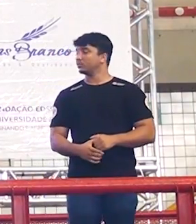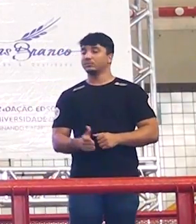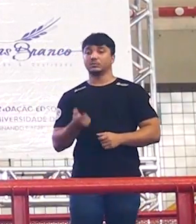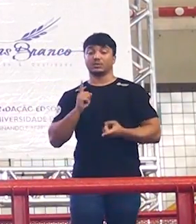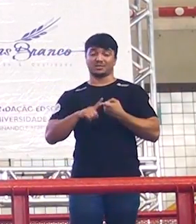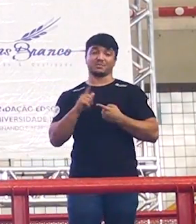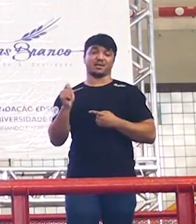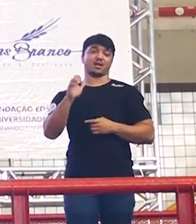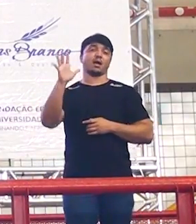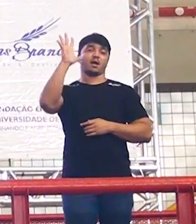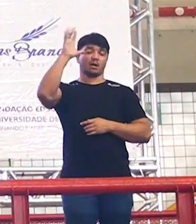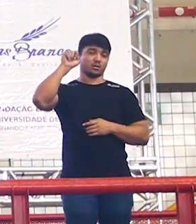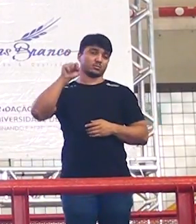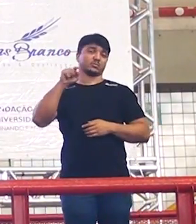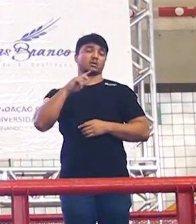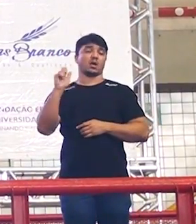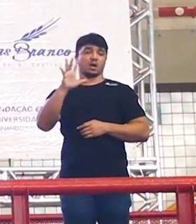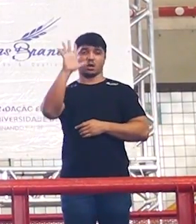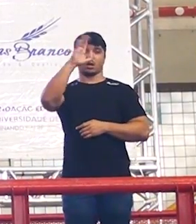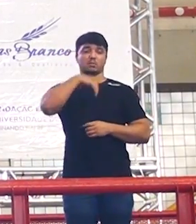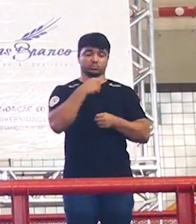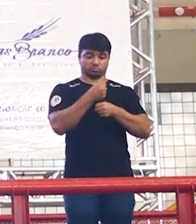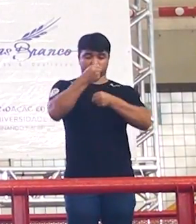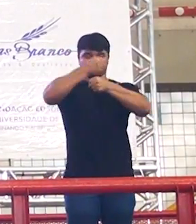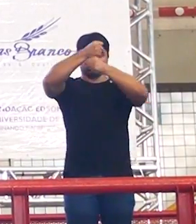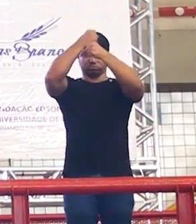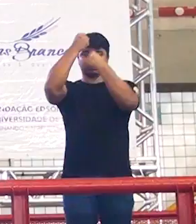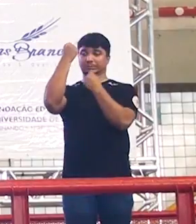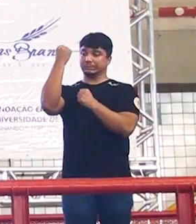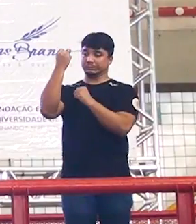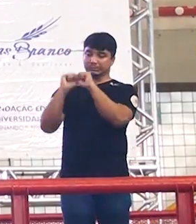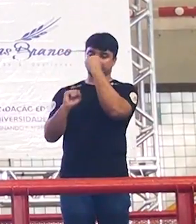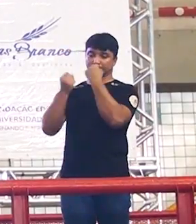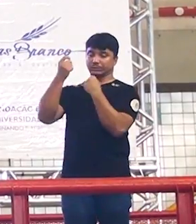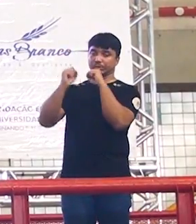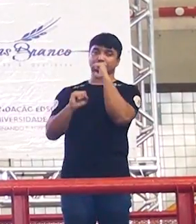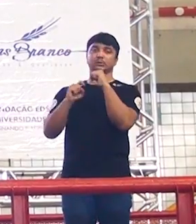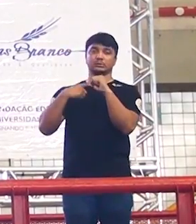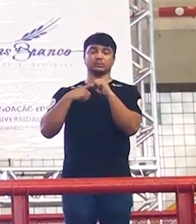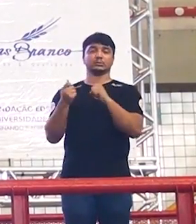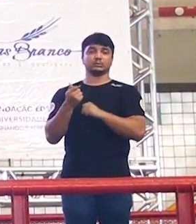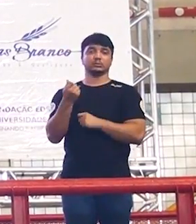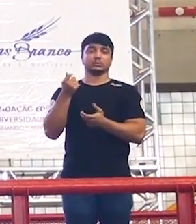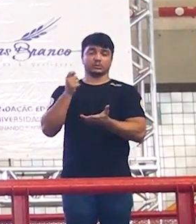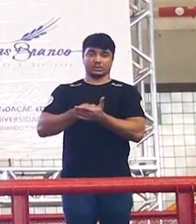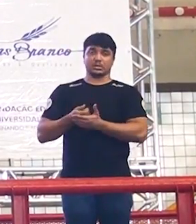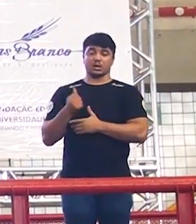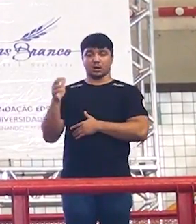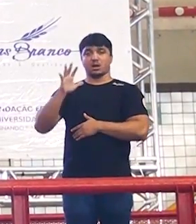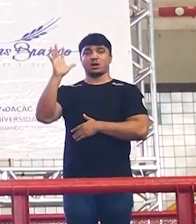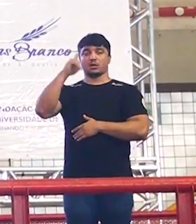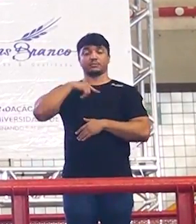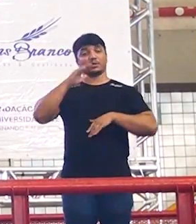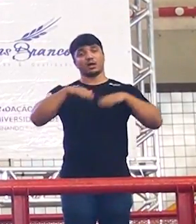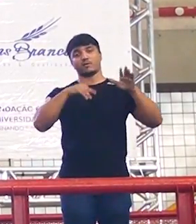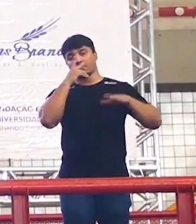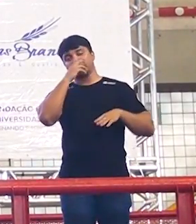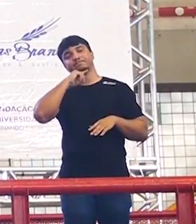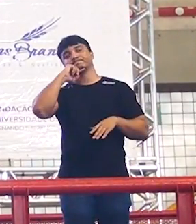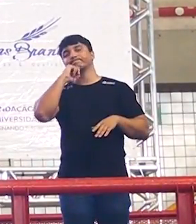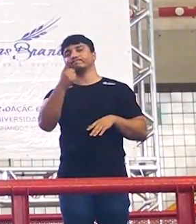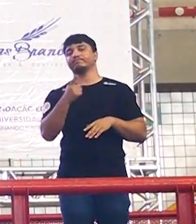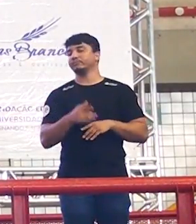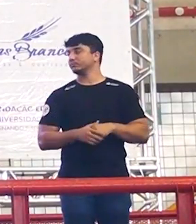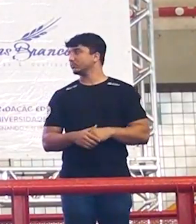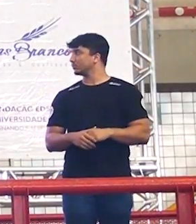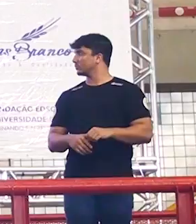Alto custo. Produzir, construir uma usina termoelétrica requer muito recurso. Às vezes, a relação